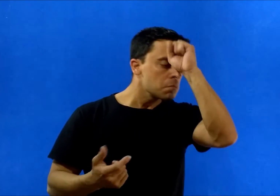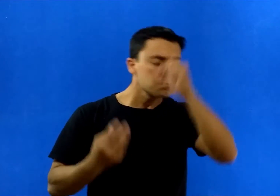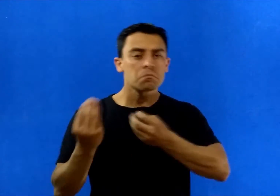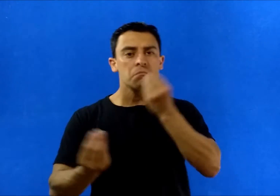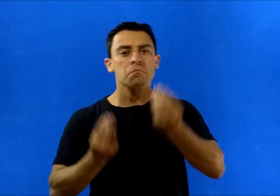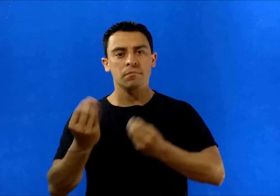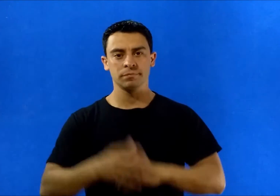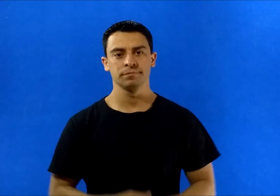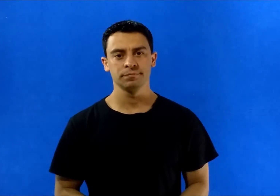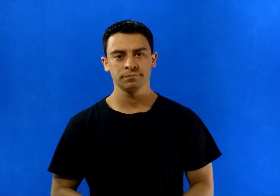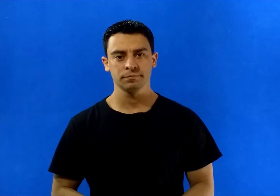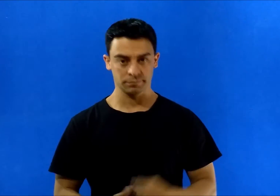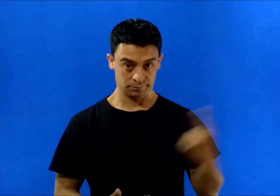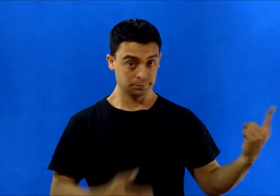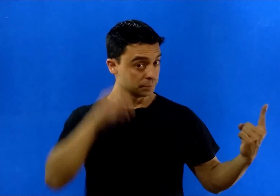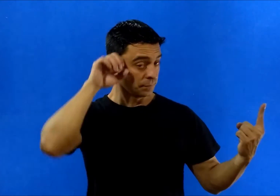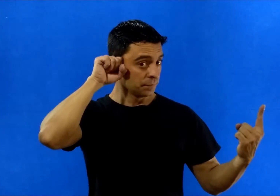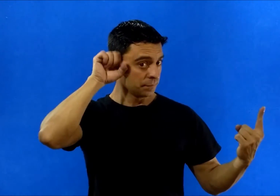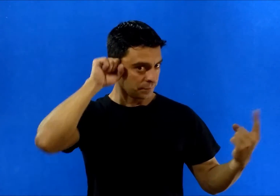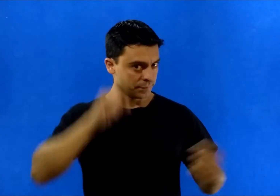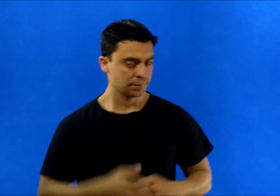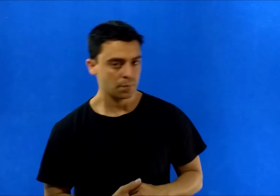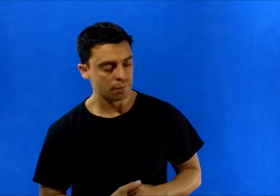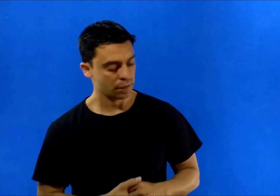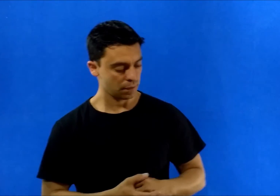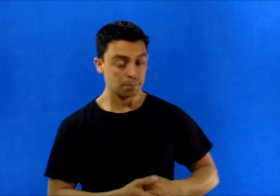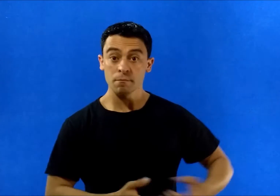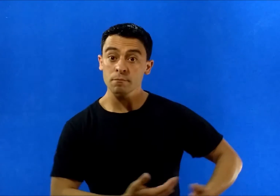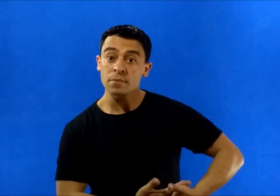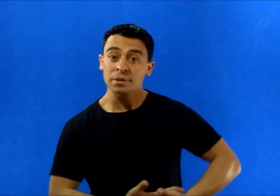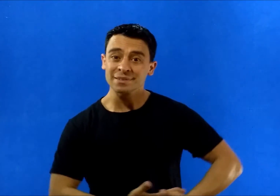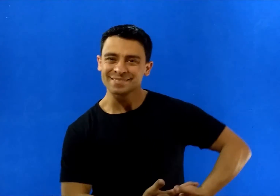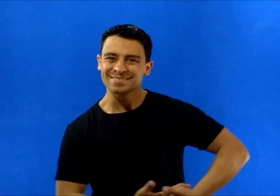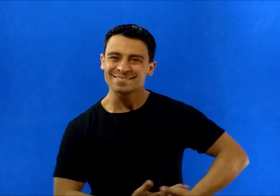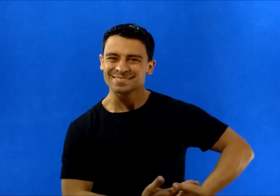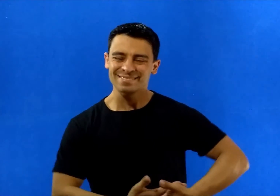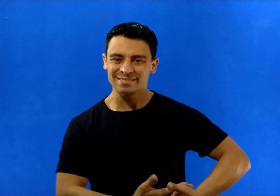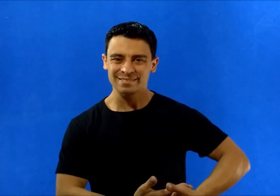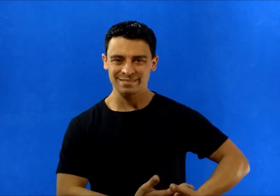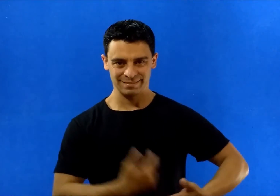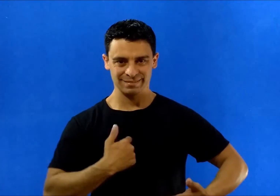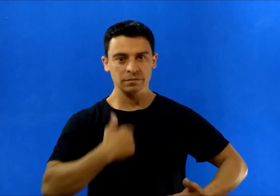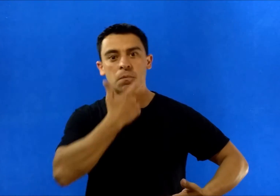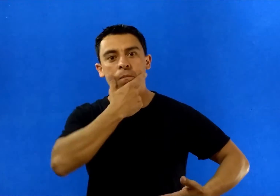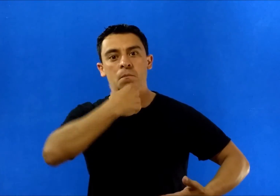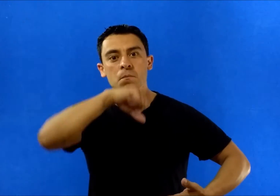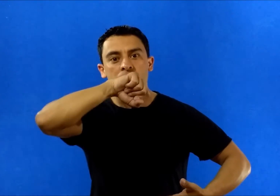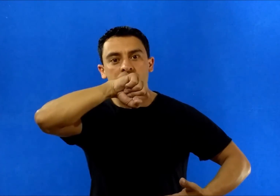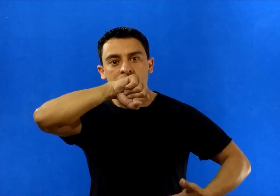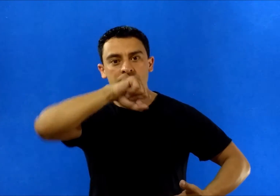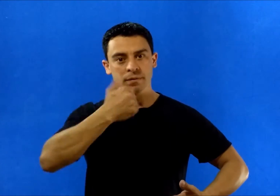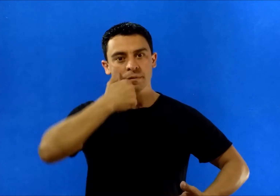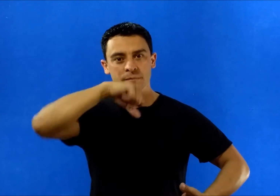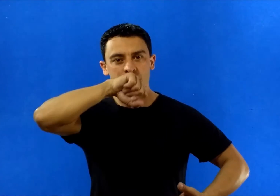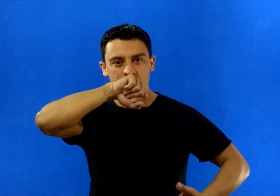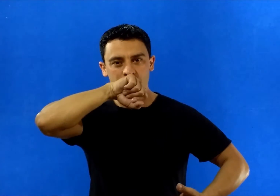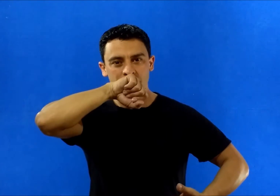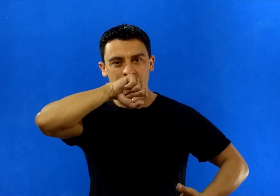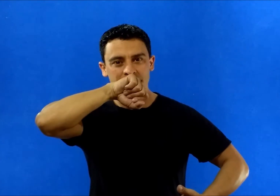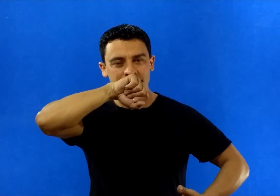língua. Como que se aprende a sua língua? Para os ouvintes, quando é um bebê, o pai e